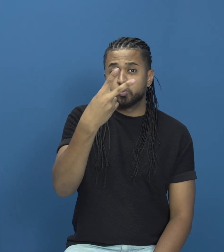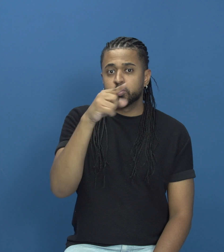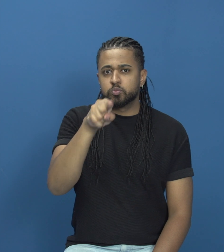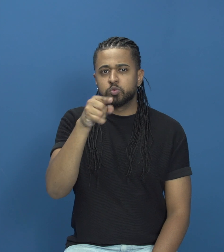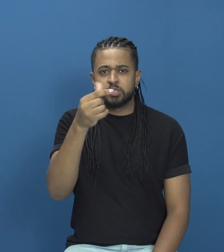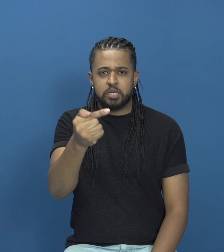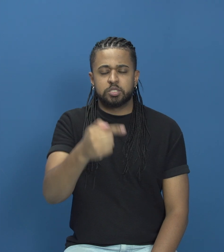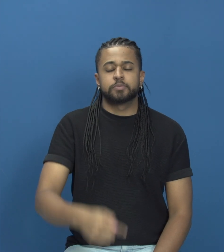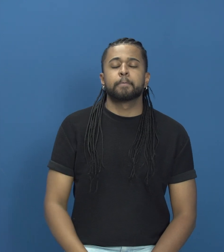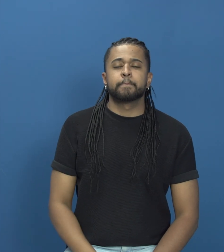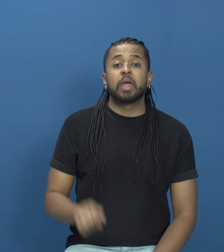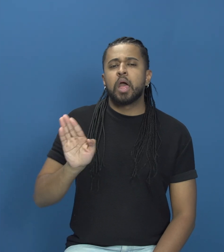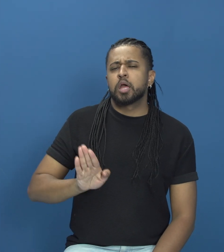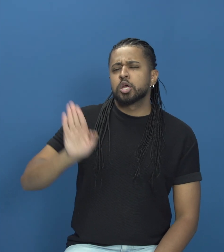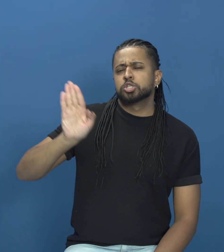5.2.7.